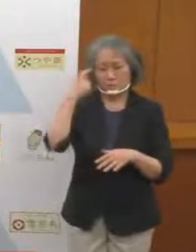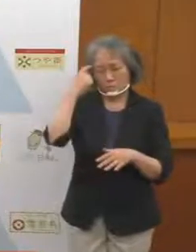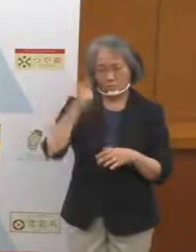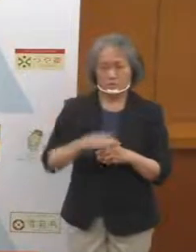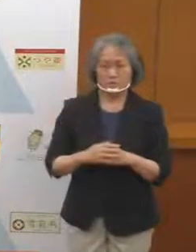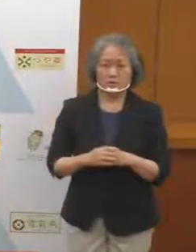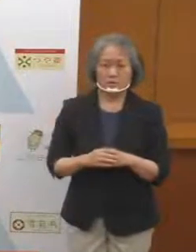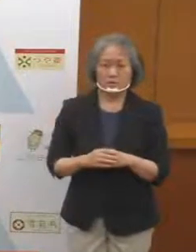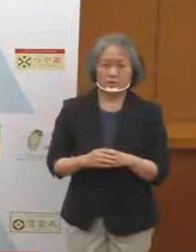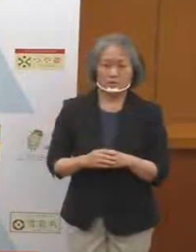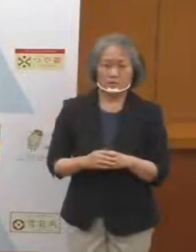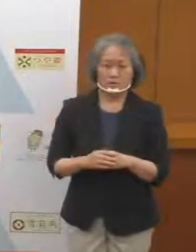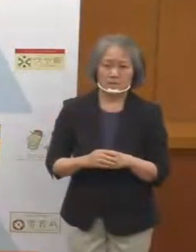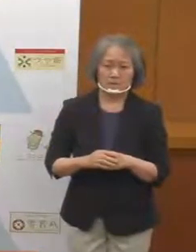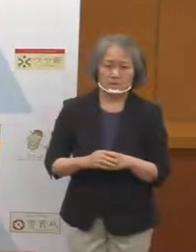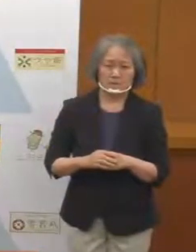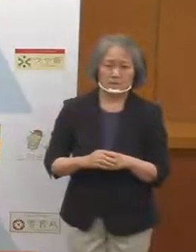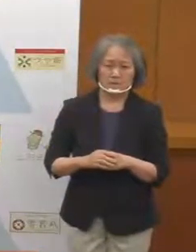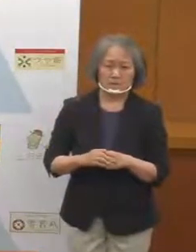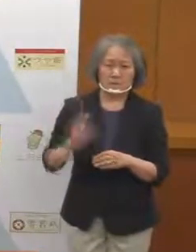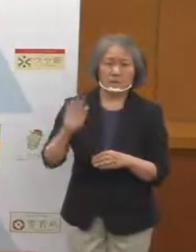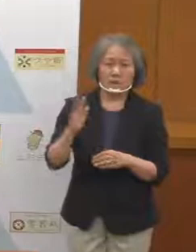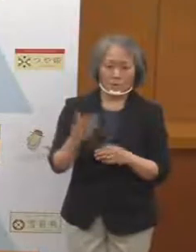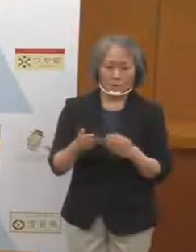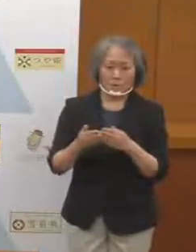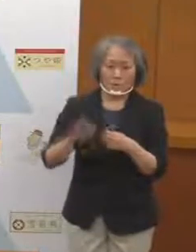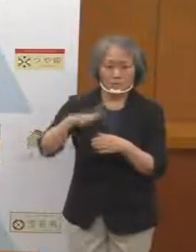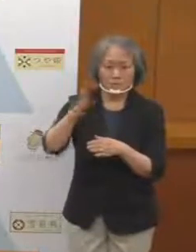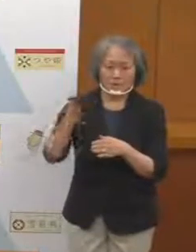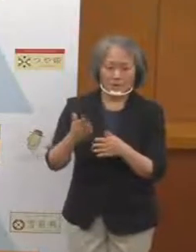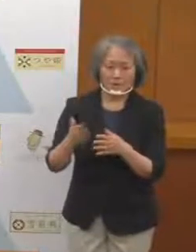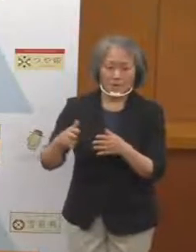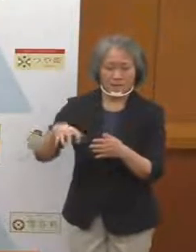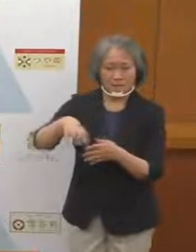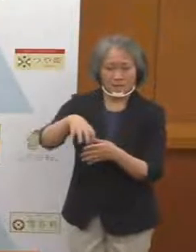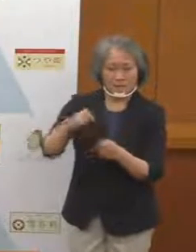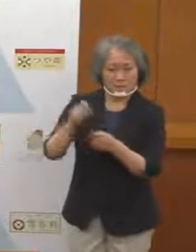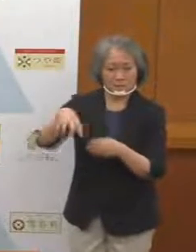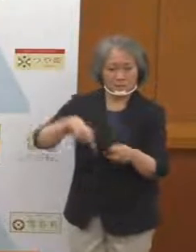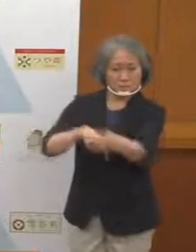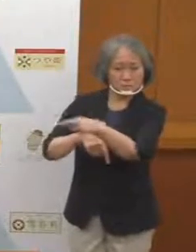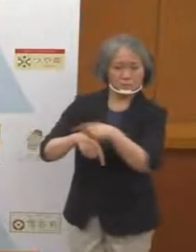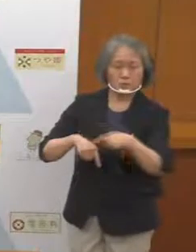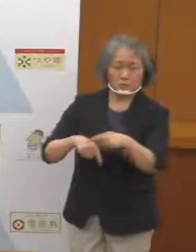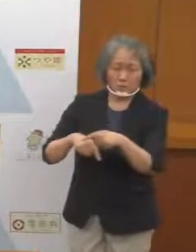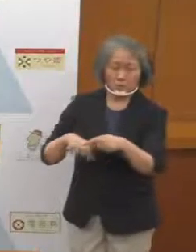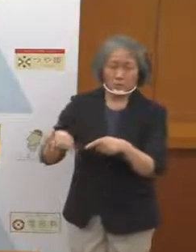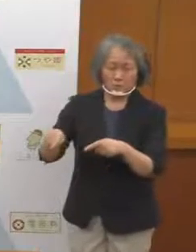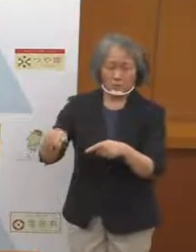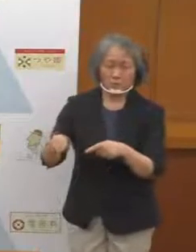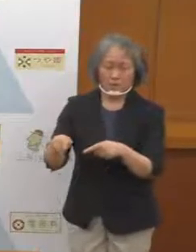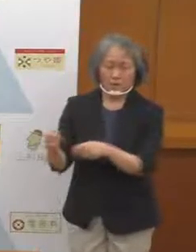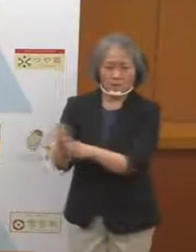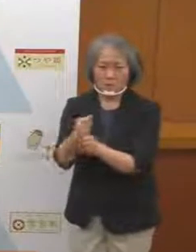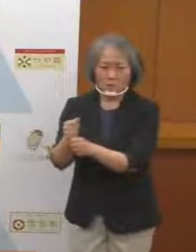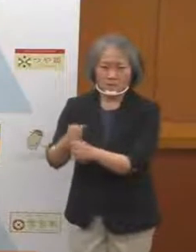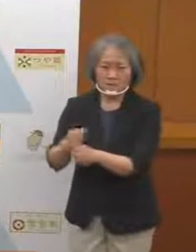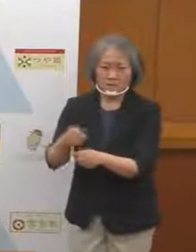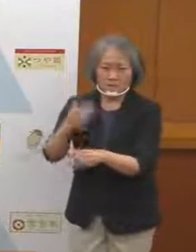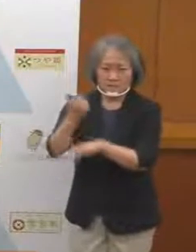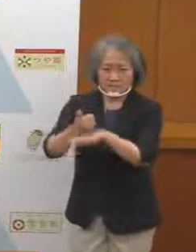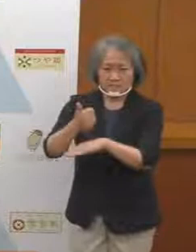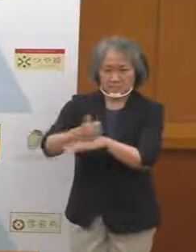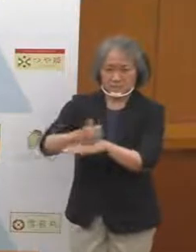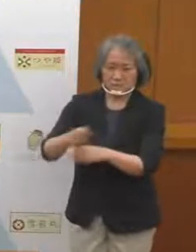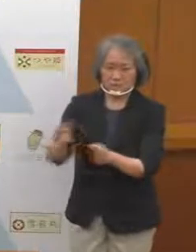からのご支援ということをから強調されてやっぱりちょっと先鋭化あのまた先鋭化してしまったのとかなというふうに思ったりする